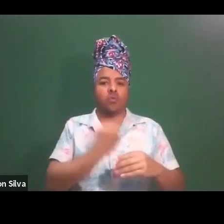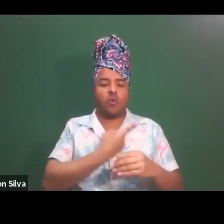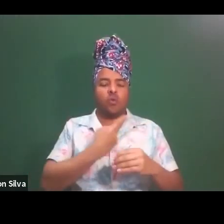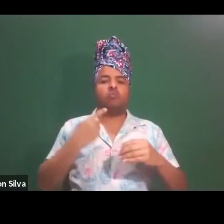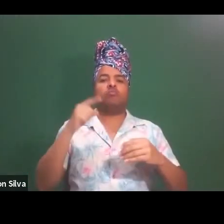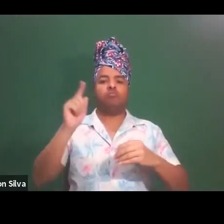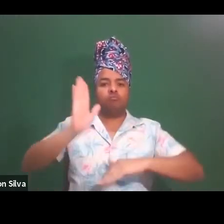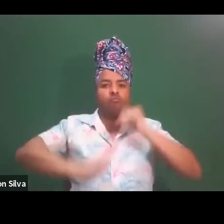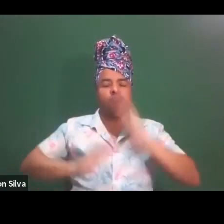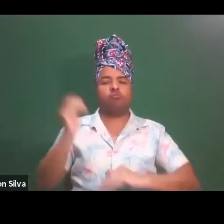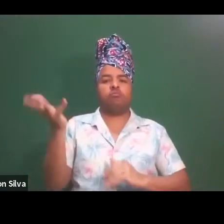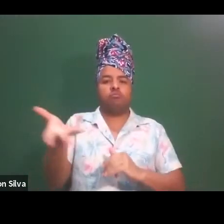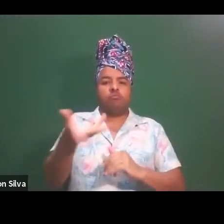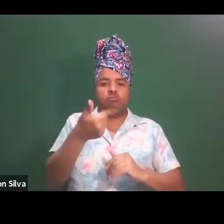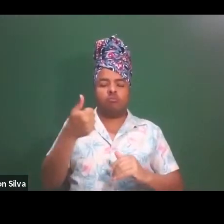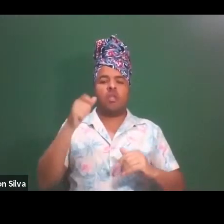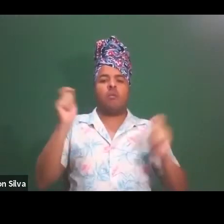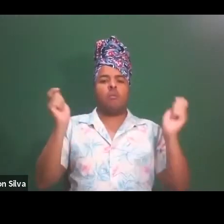capaz de